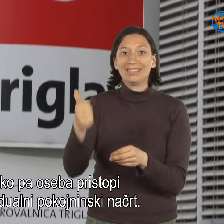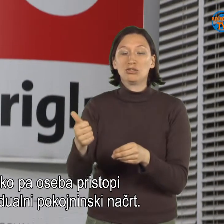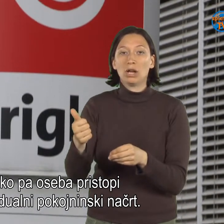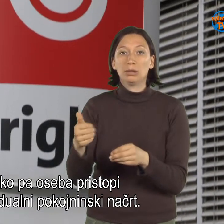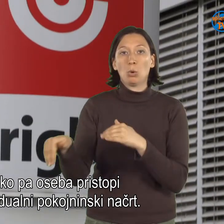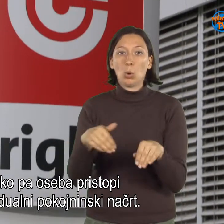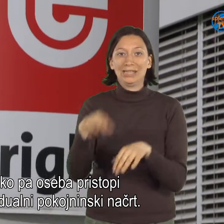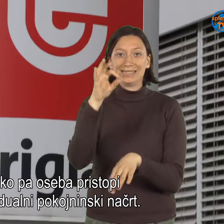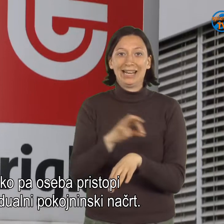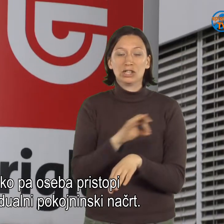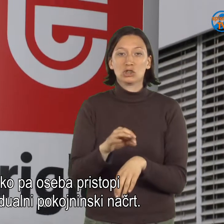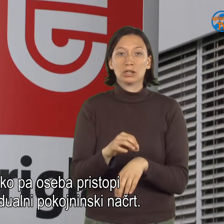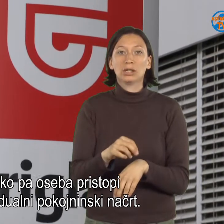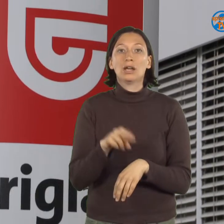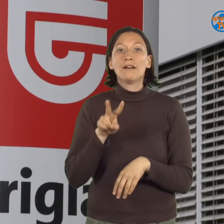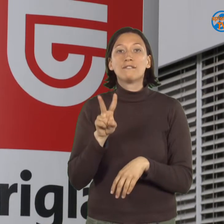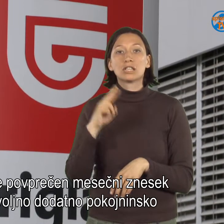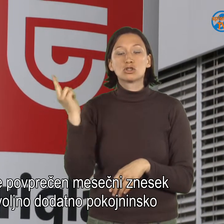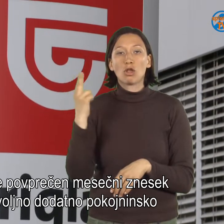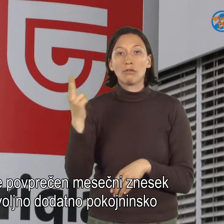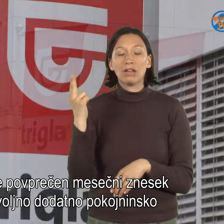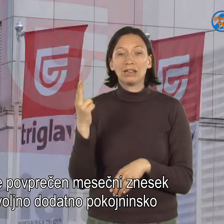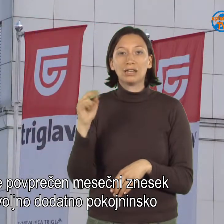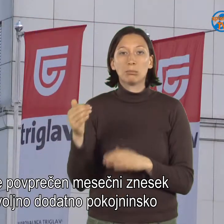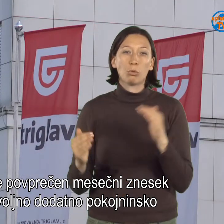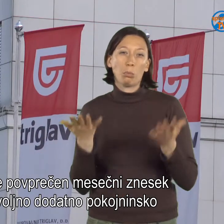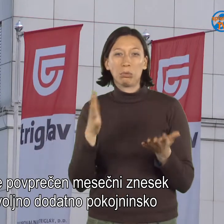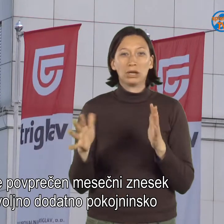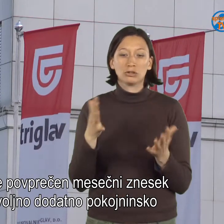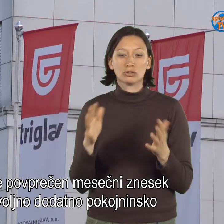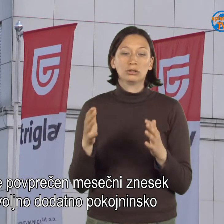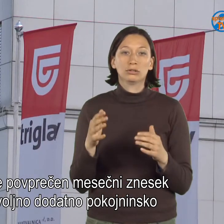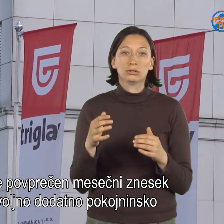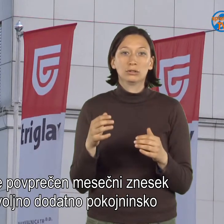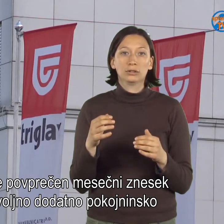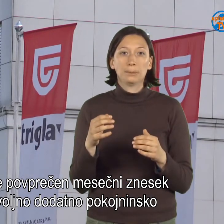individualni pokojninski načrt. V Sloveniji je povprečni